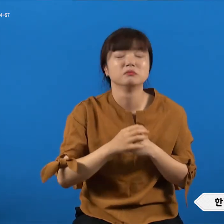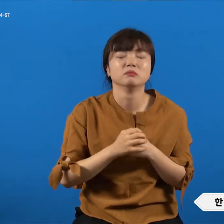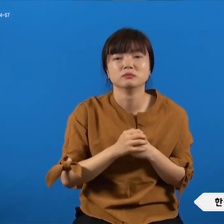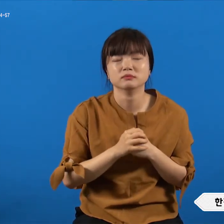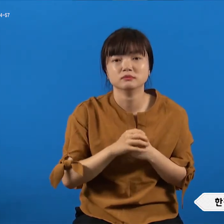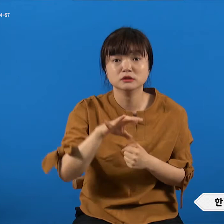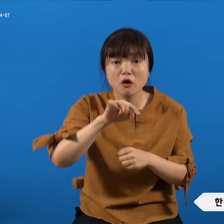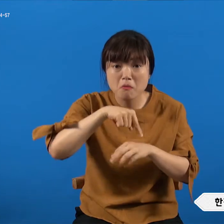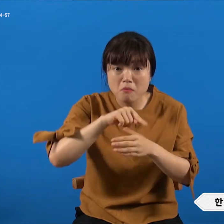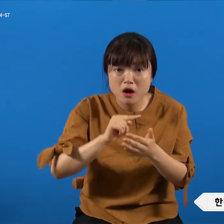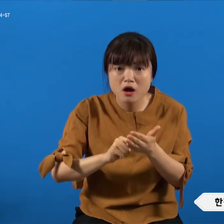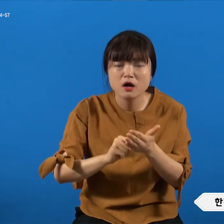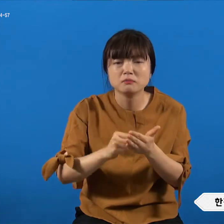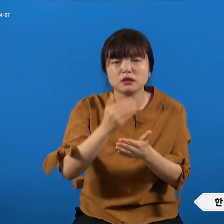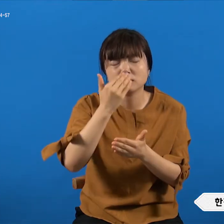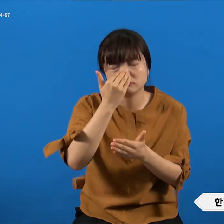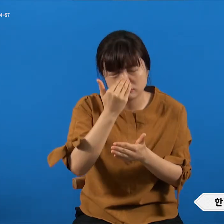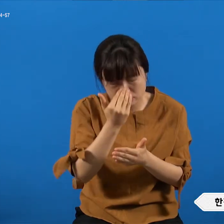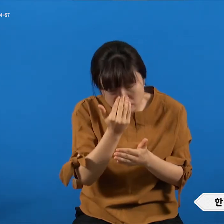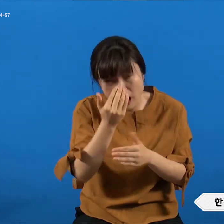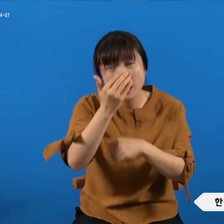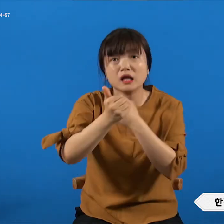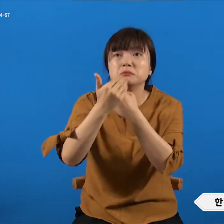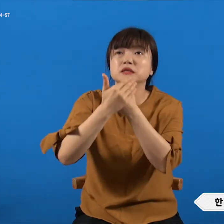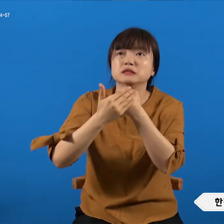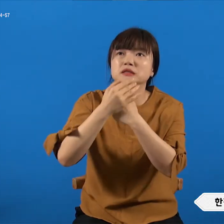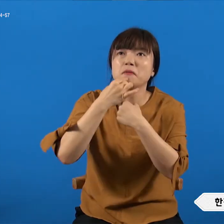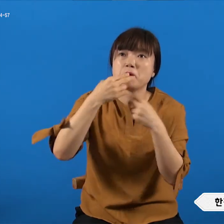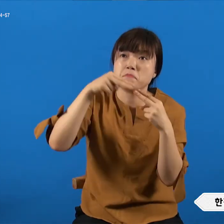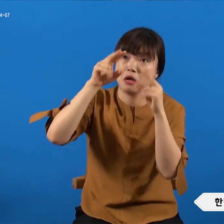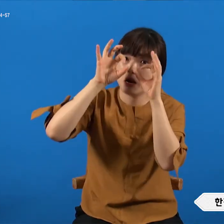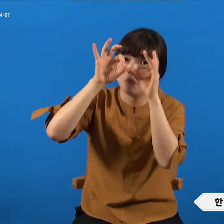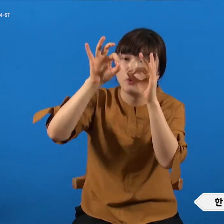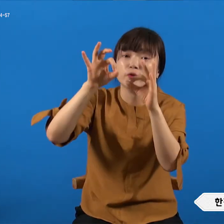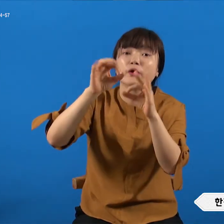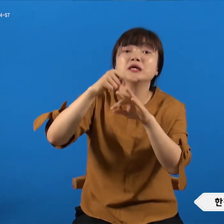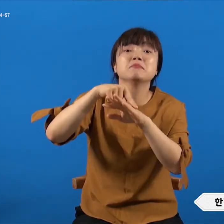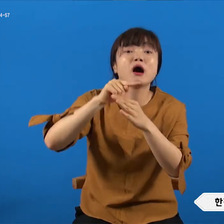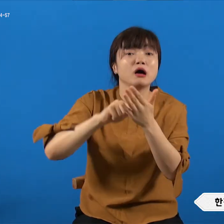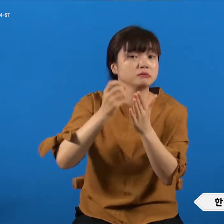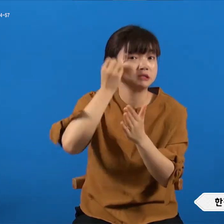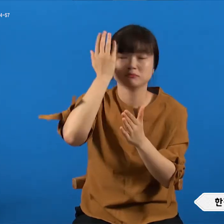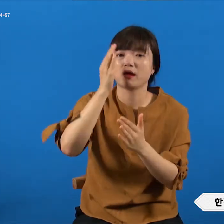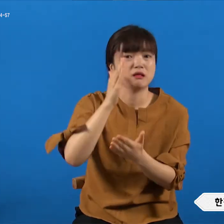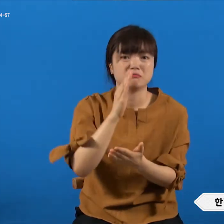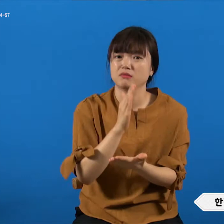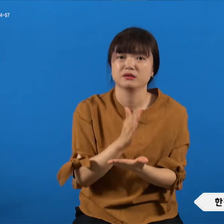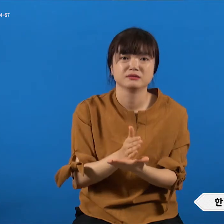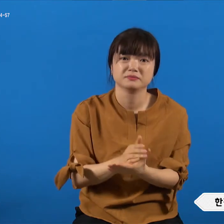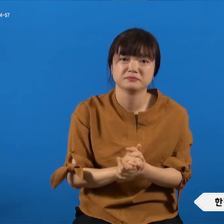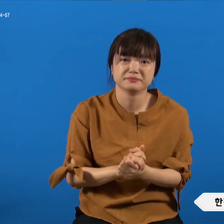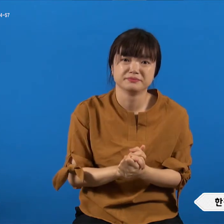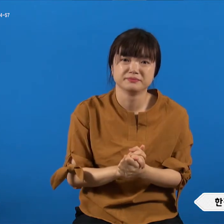초심에 그 겸비함과 하나님의 은혜만 바라보던 그것을 잊어서는 안 됩니다.